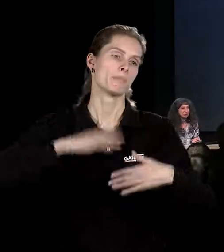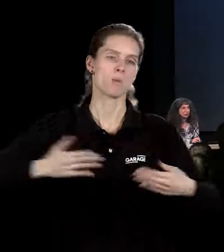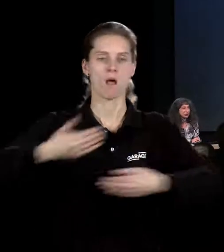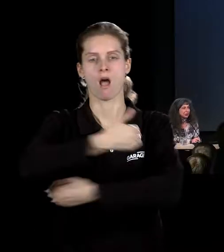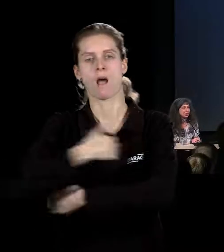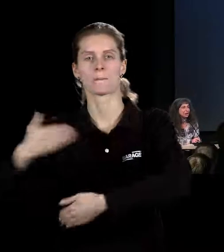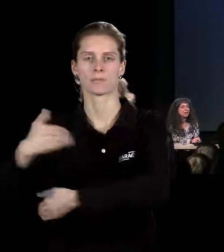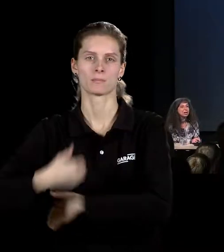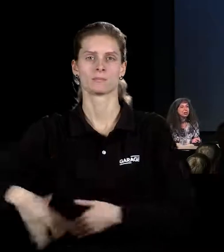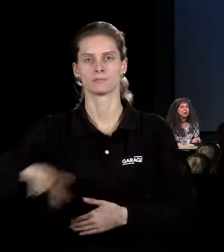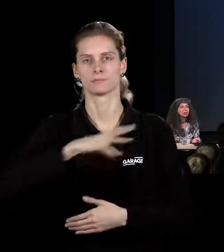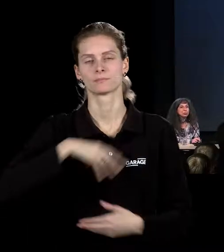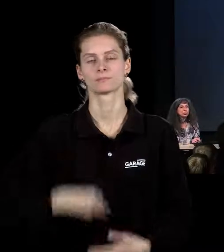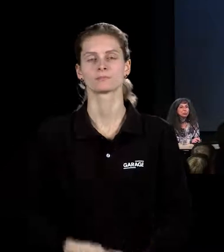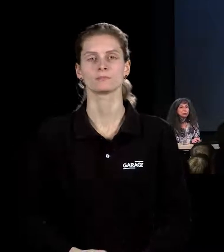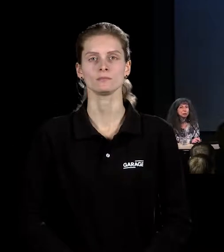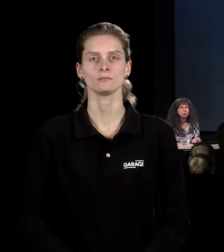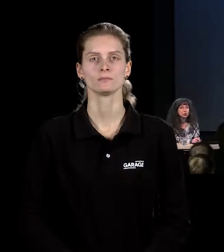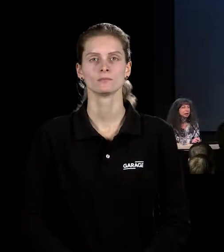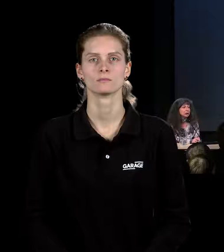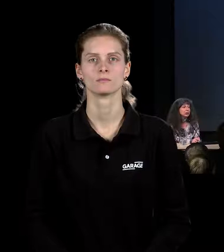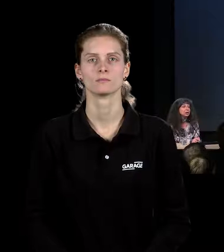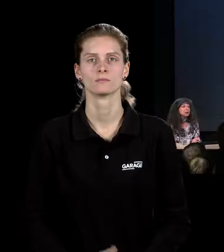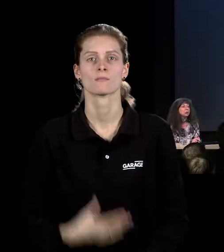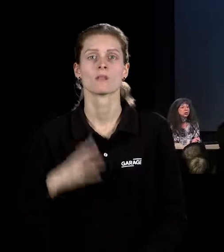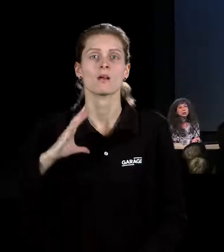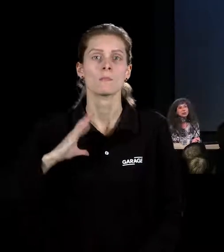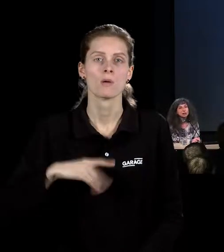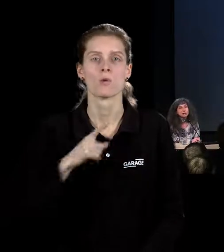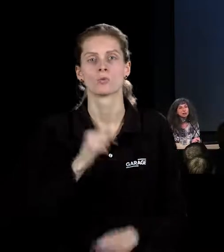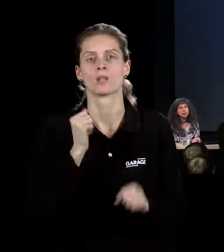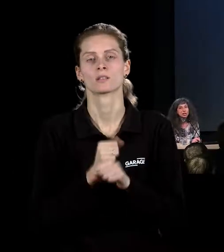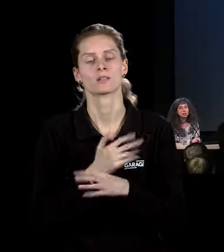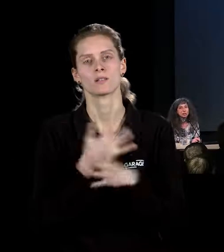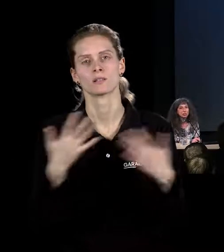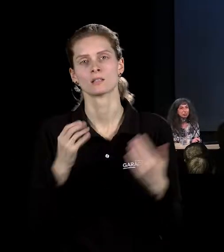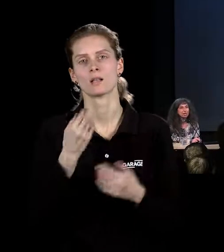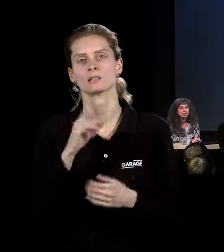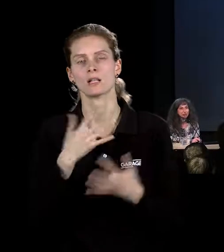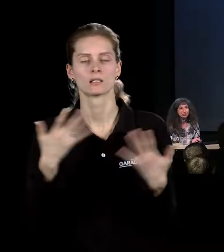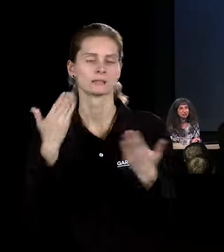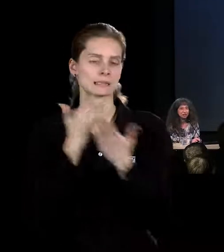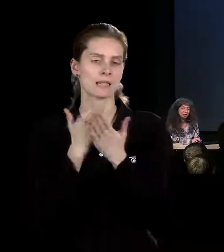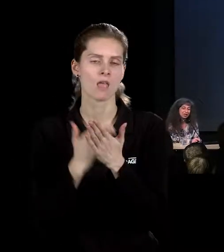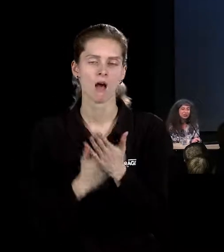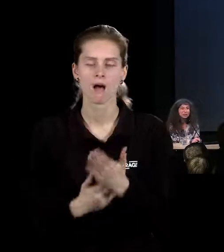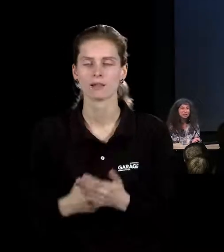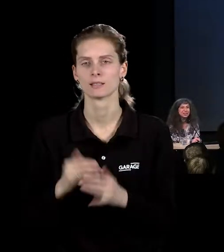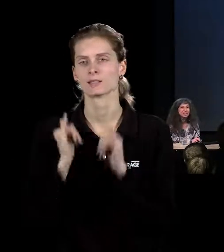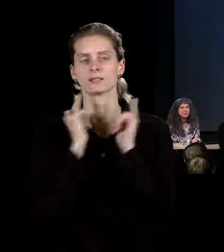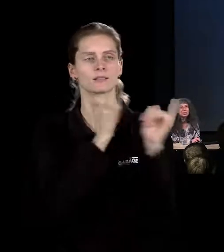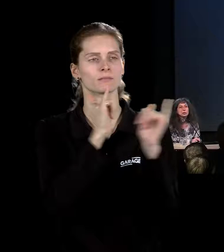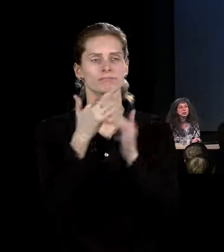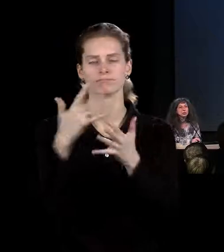со всеми этими участниками. После чего он делает целую серию акций с разными сценариями для разных городов